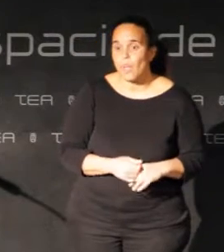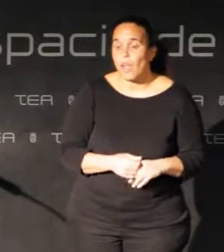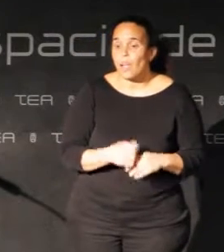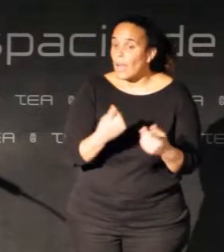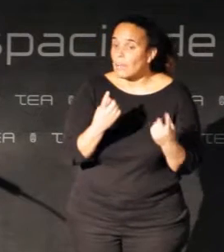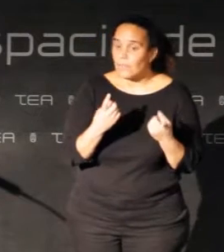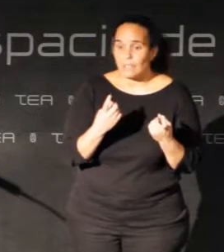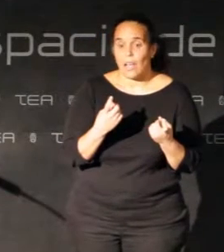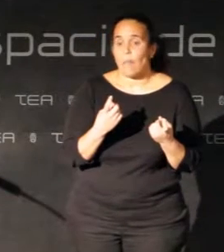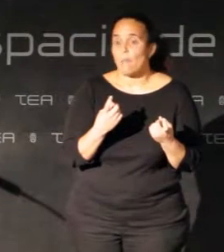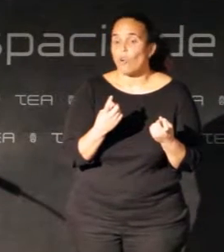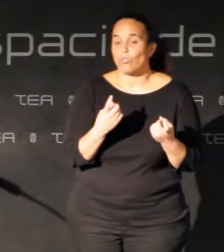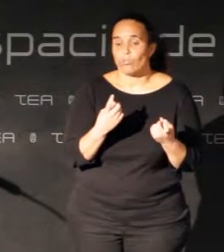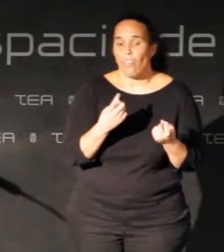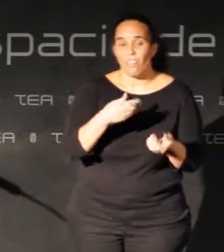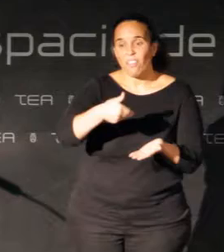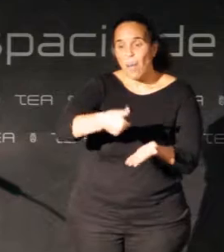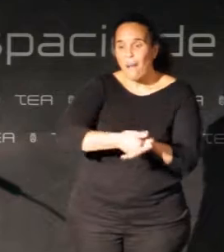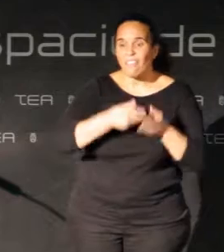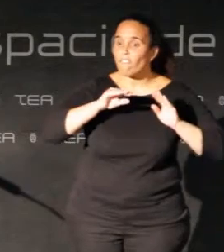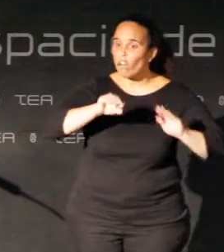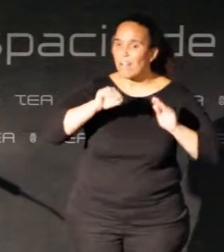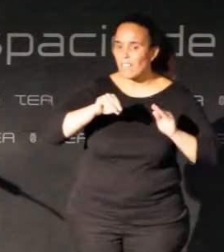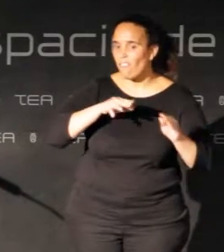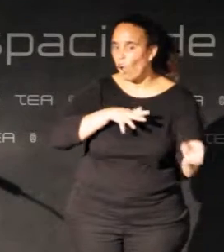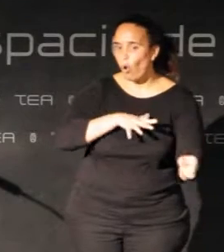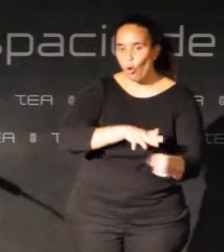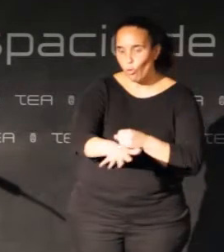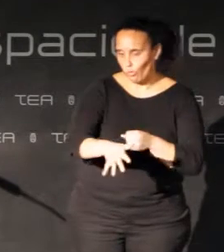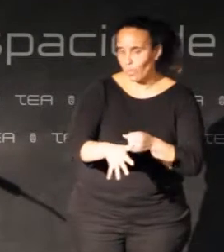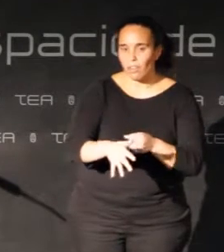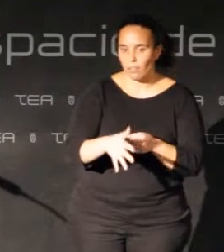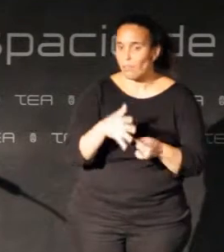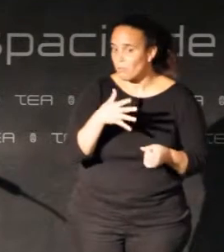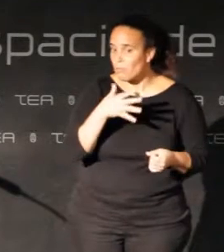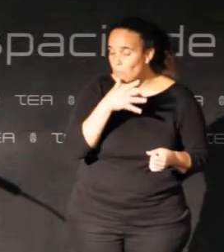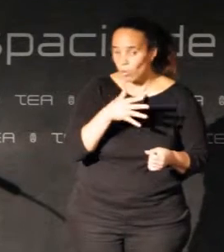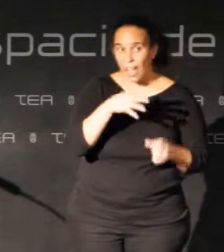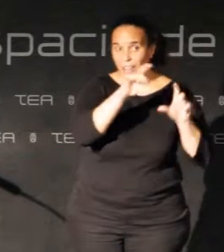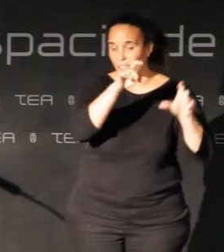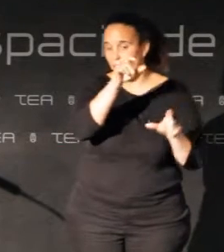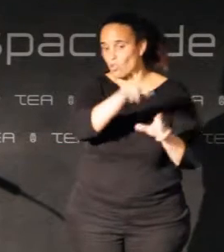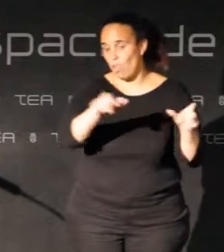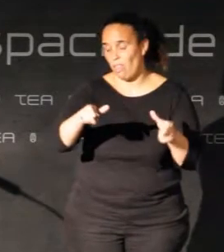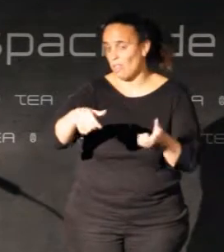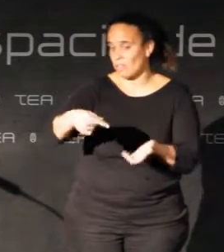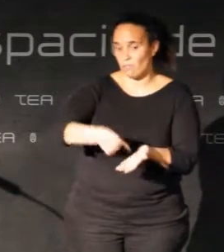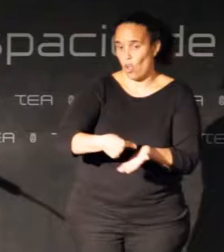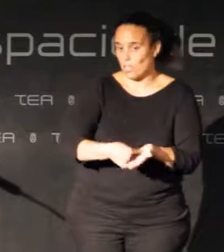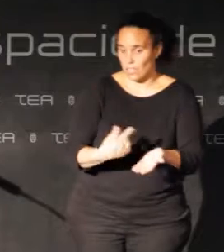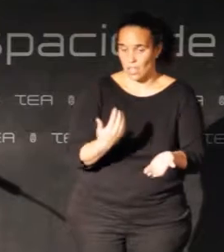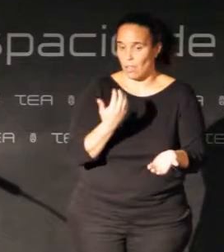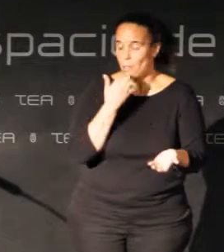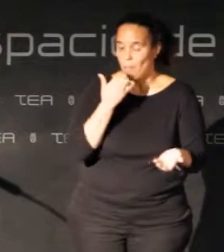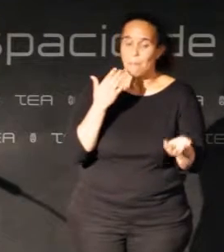Necesitamos cubrir una demanda formativa que nos exigen las entidades ciudadanas, formación en esa